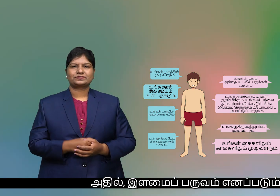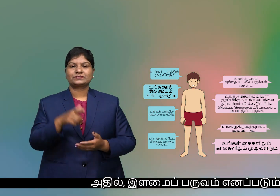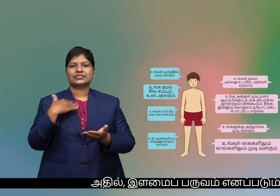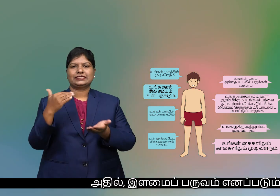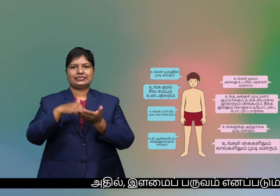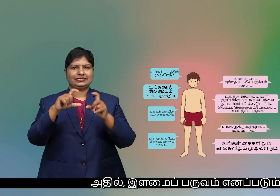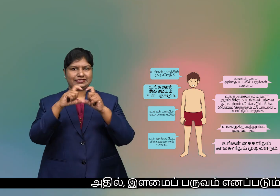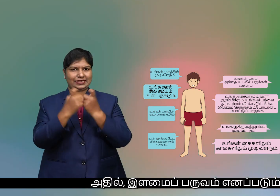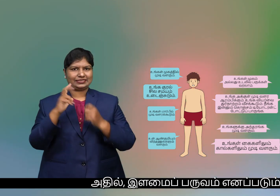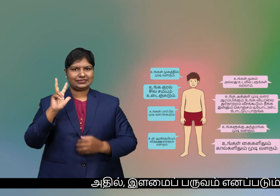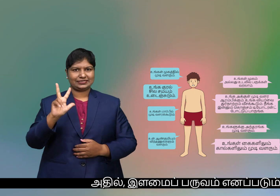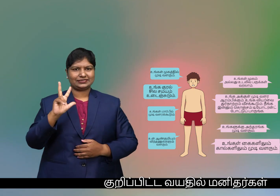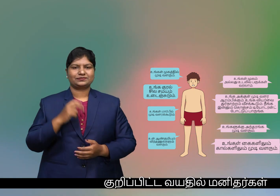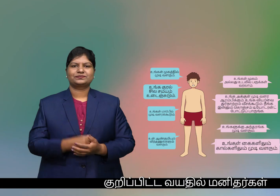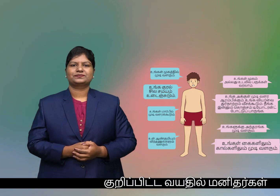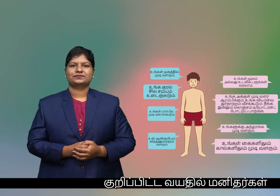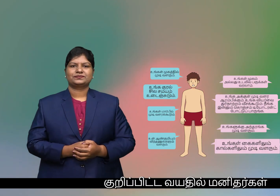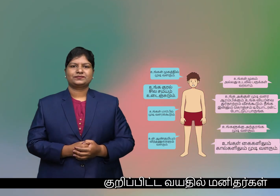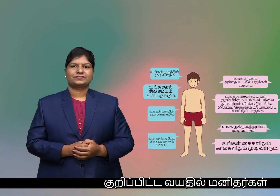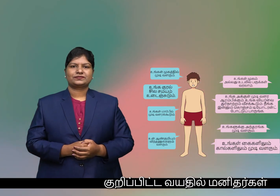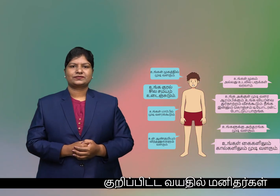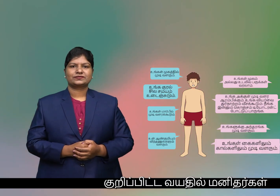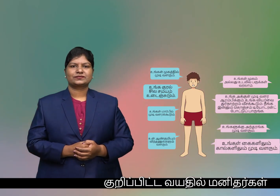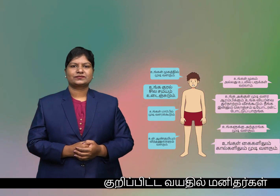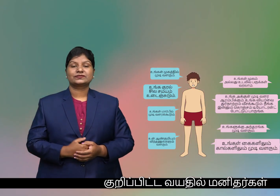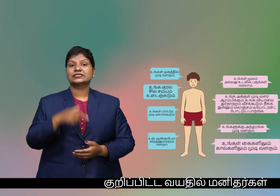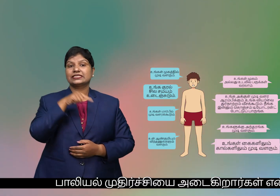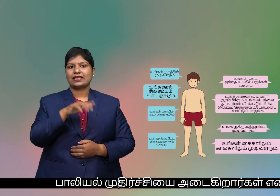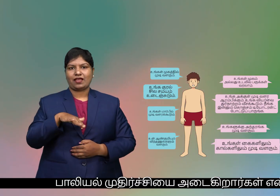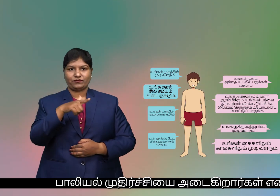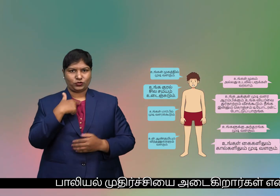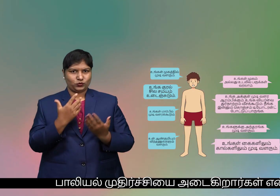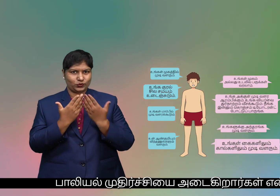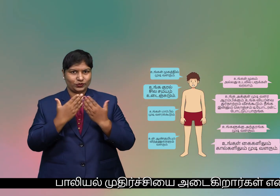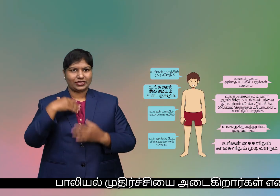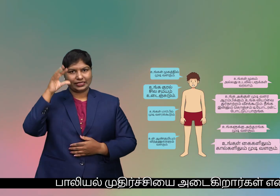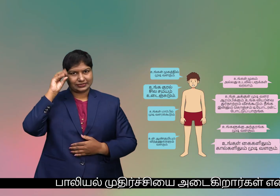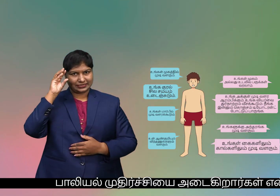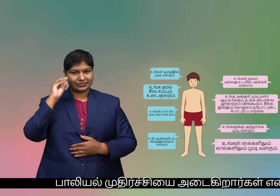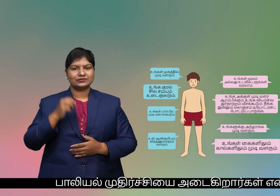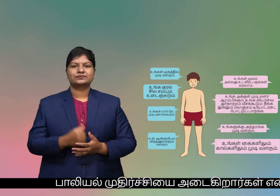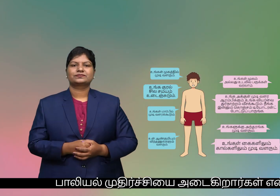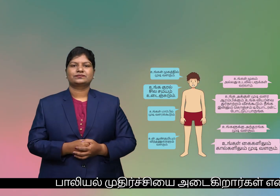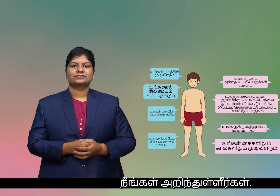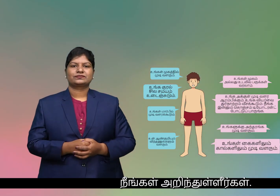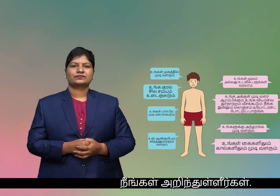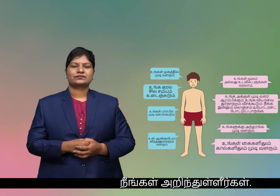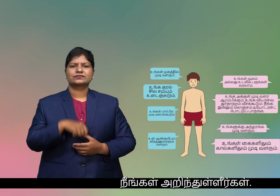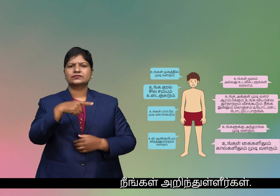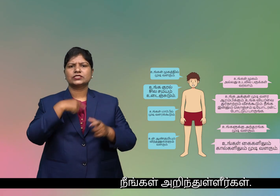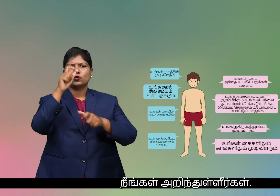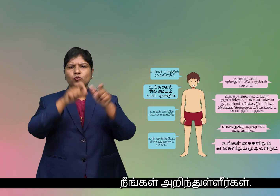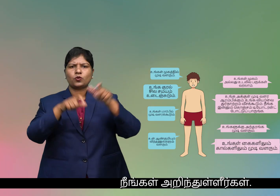அதில் இளமை பருவம் எனப்படும் குறிப்பிட்ட வயதில் மனிதர்கள் பாலியல் முதிர்ச்சியை அடைகிறார்கள் என்பதை